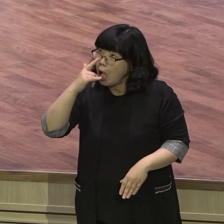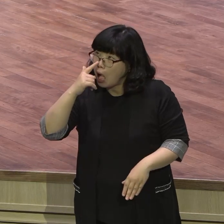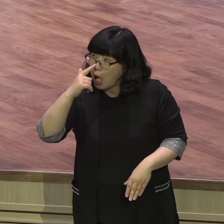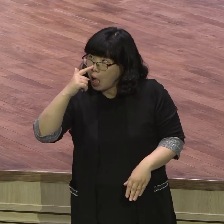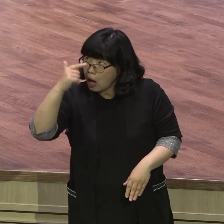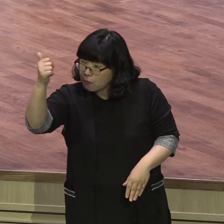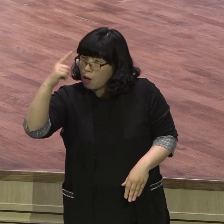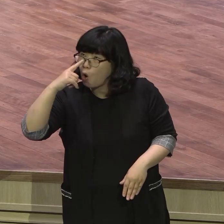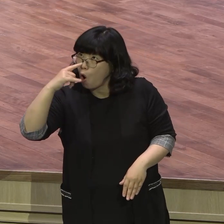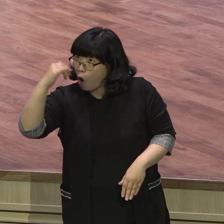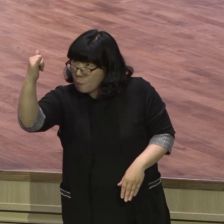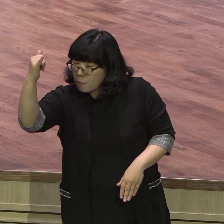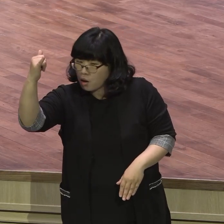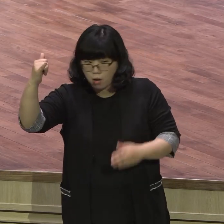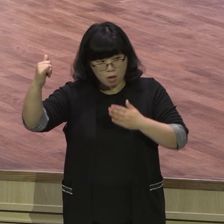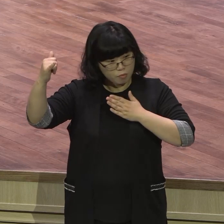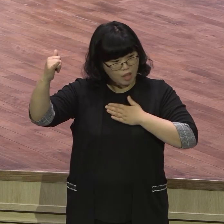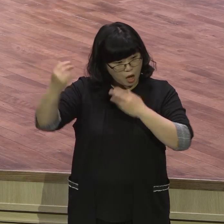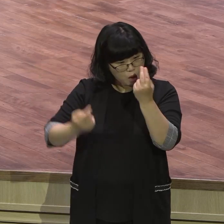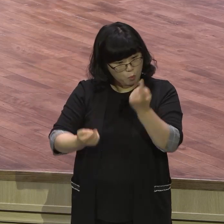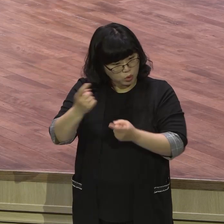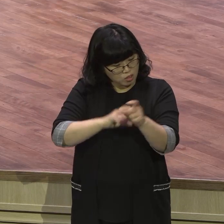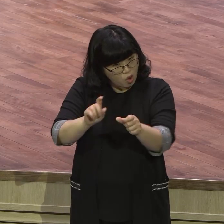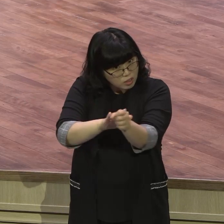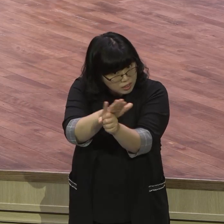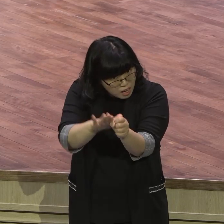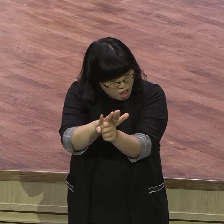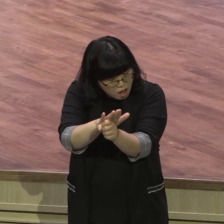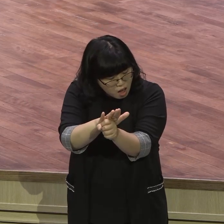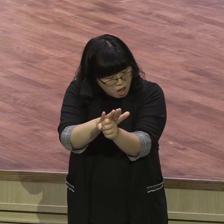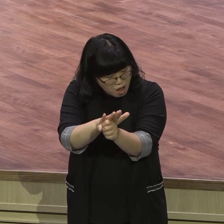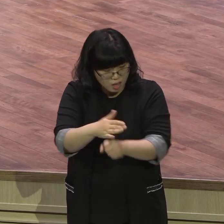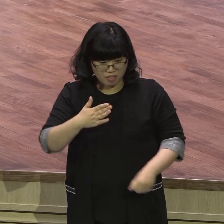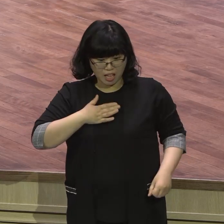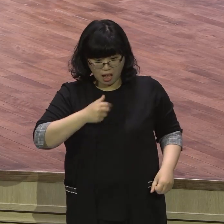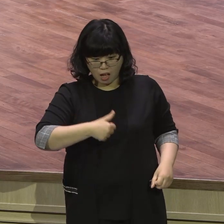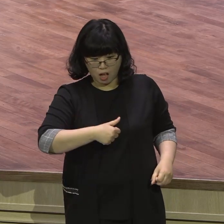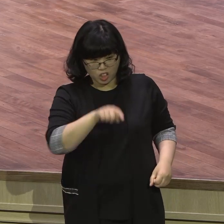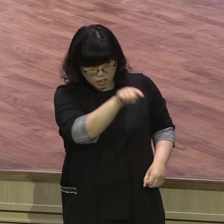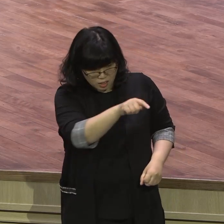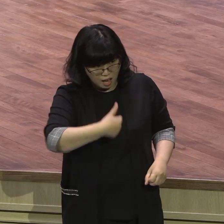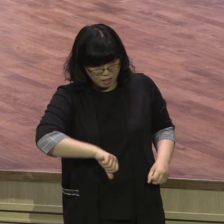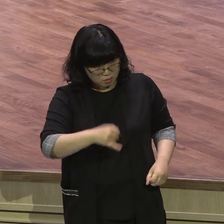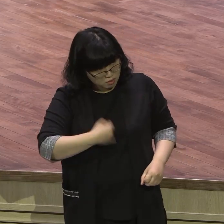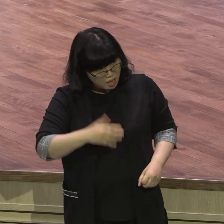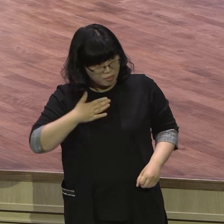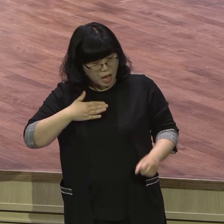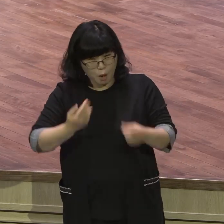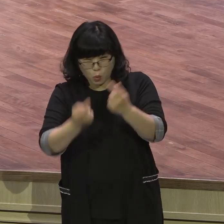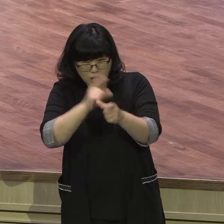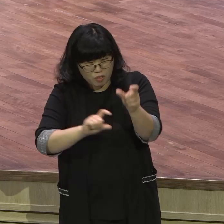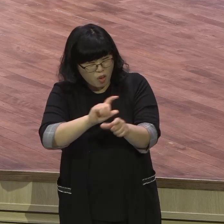합당하지 아니하고 아들이나 딸을 나보다 더 사랑하는 자도 내게 합당하지 아니하며